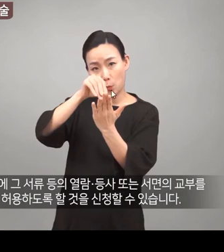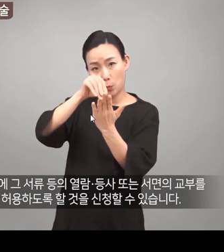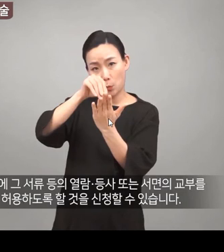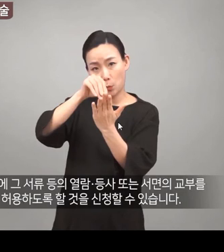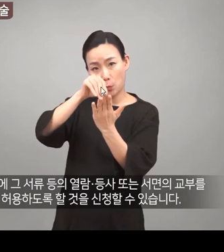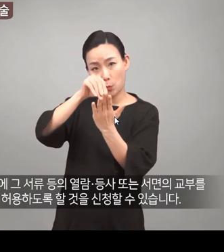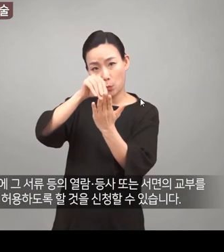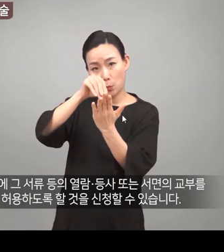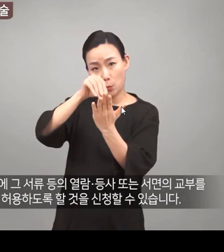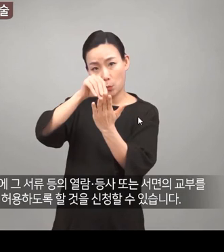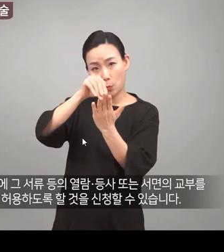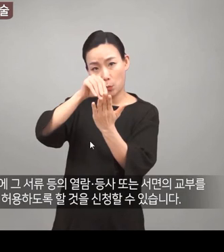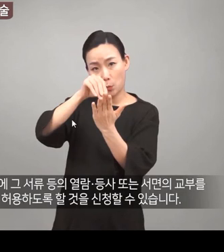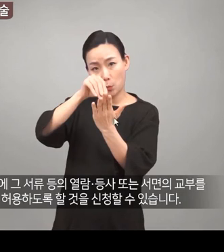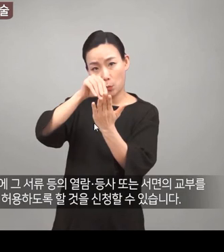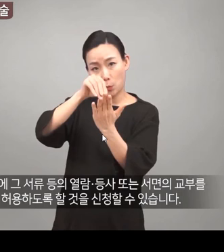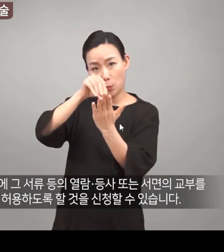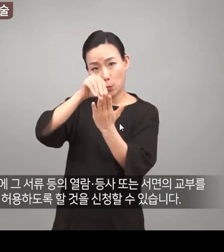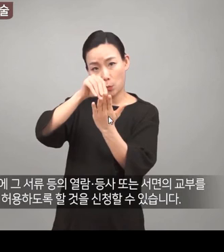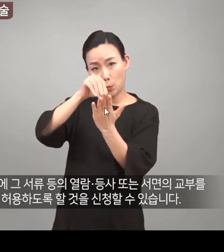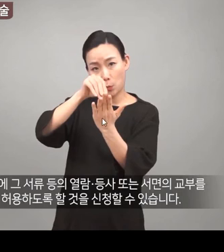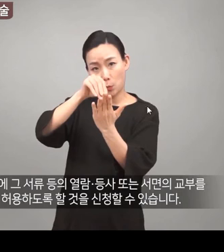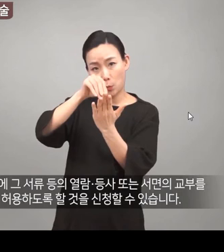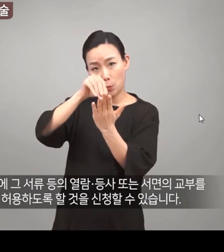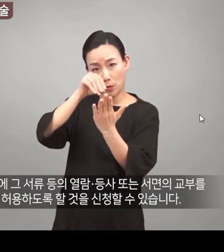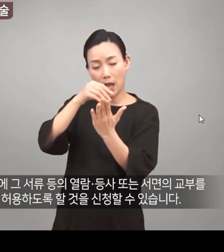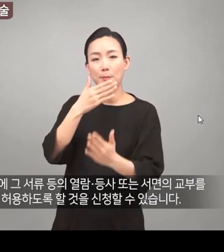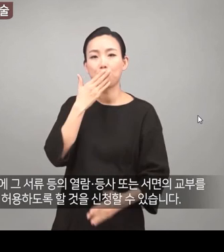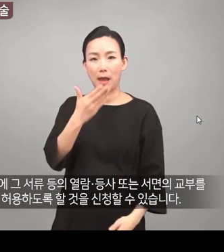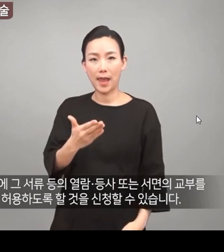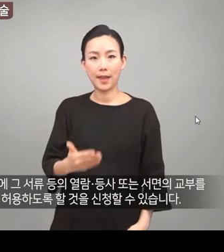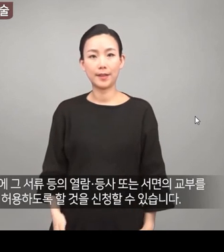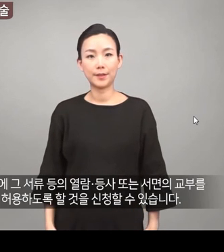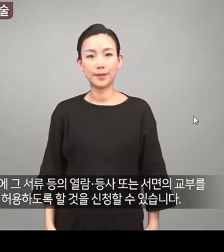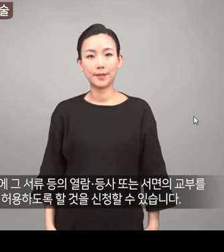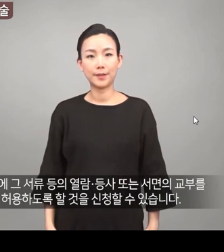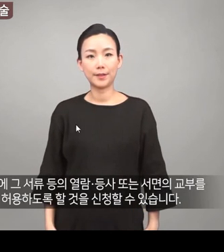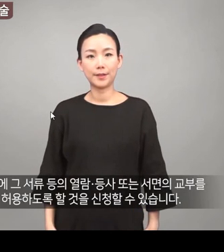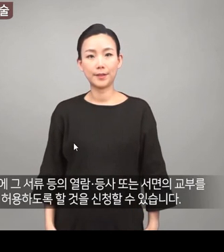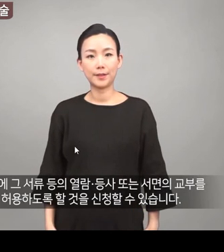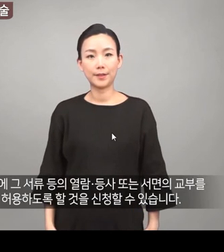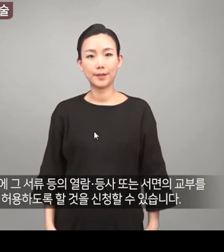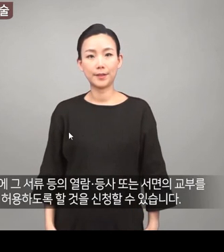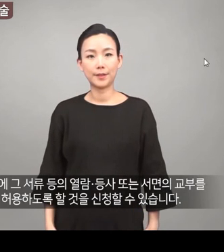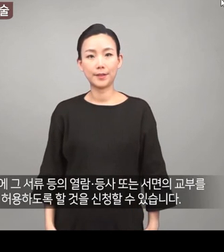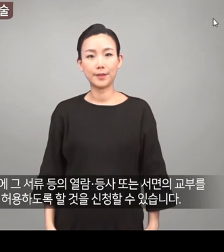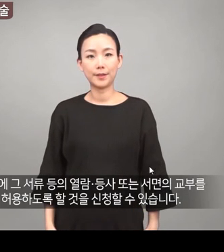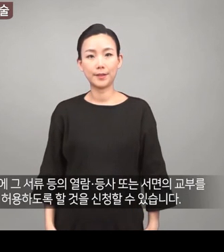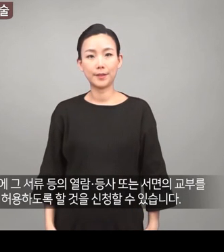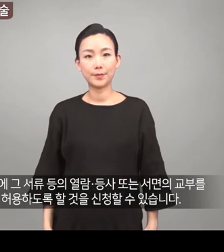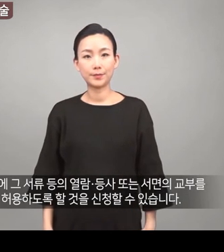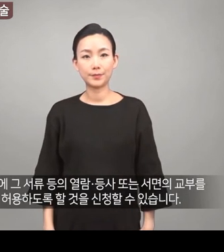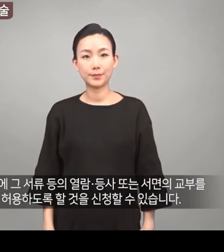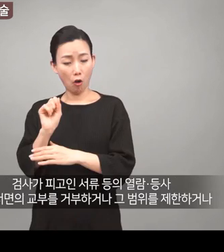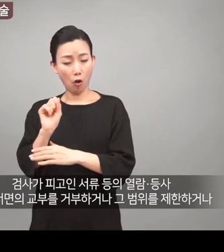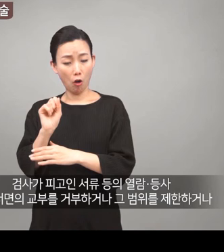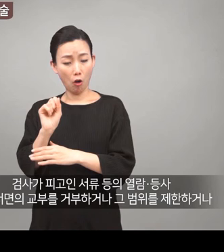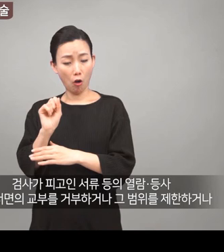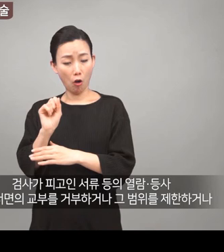예, 법원에다가 신청을 하는 겁니다. 오역입니다, 이거는.